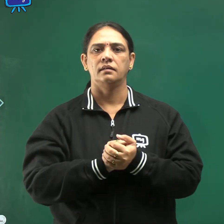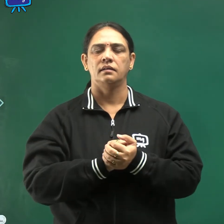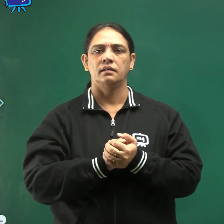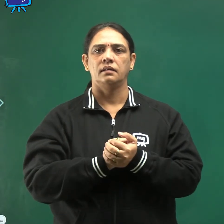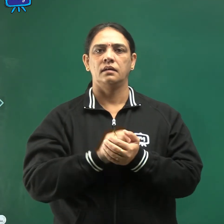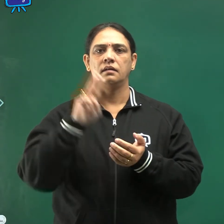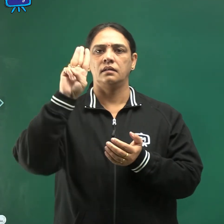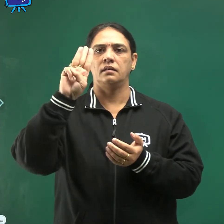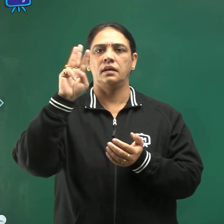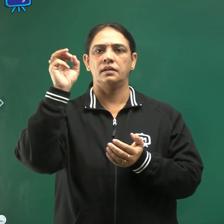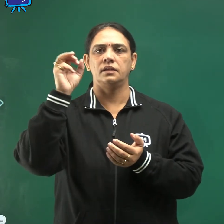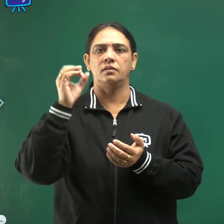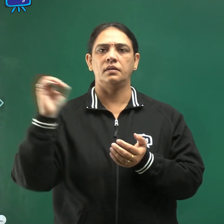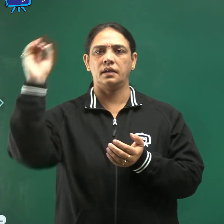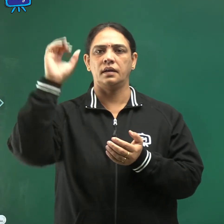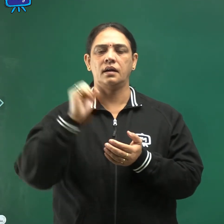30 डिग्री का